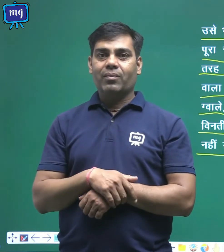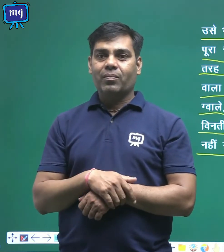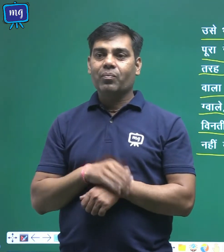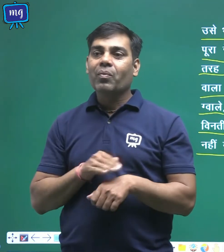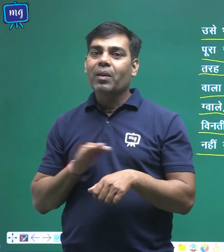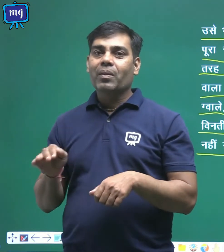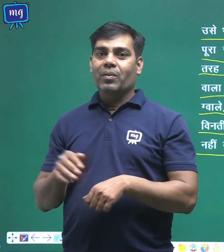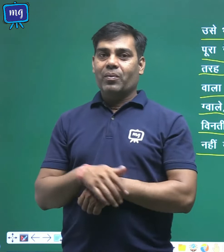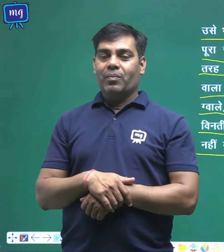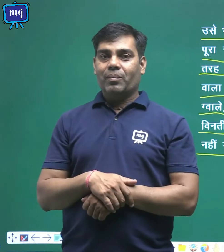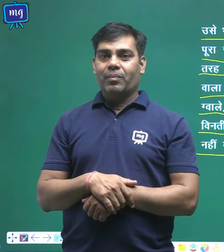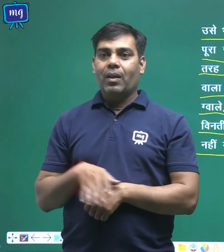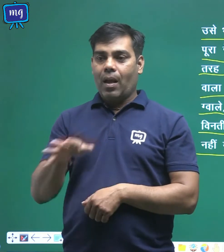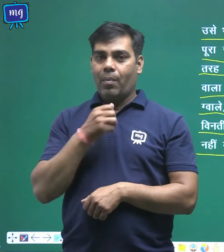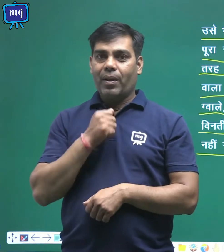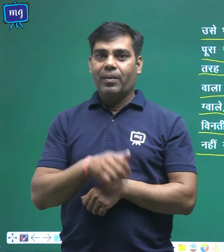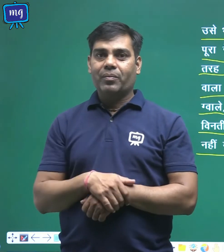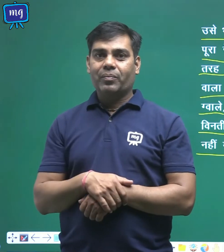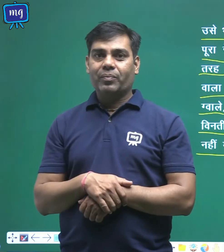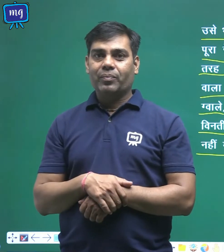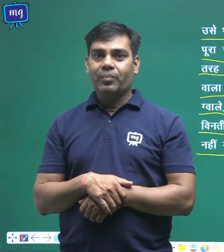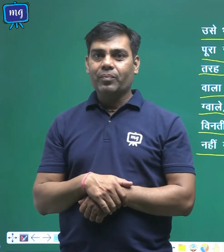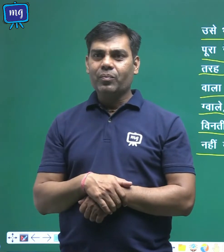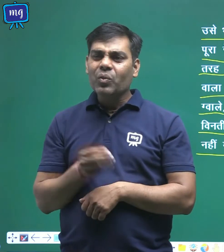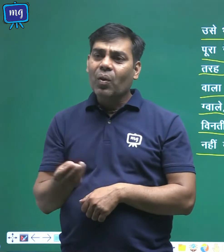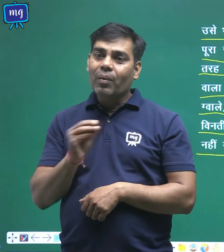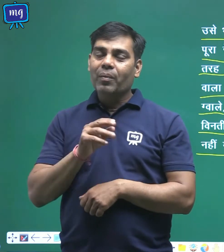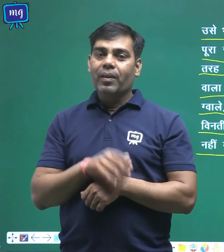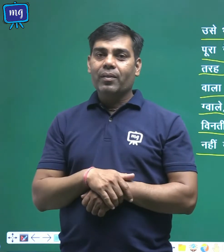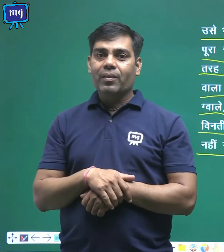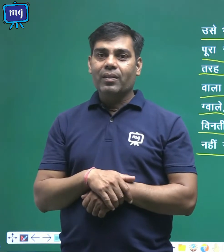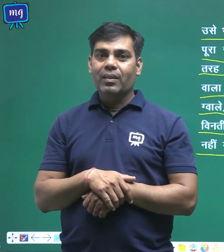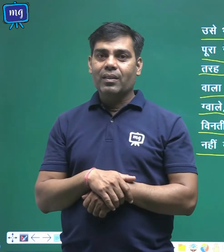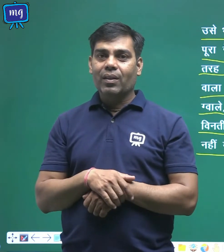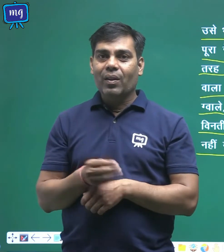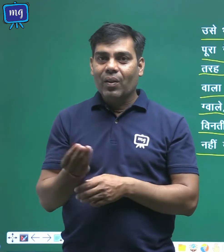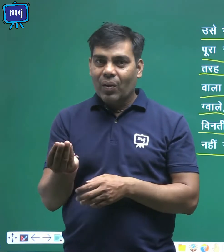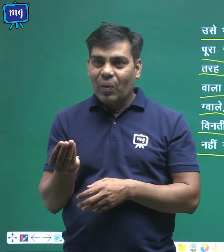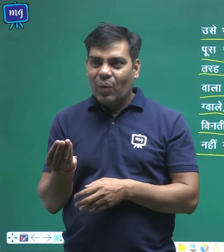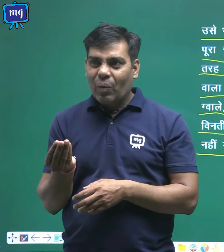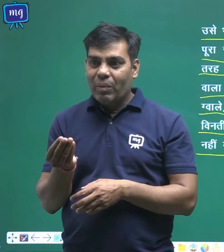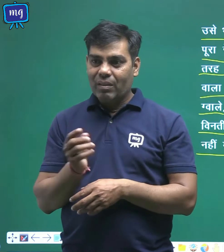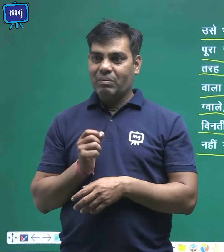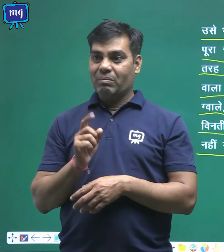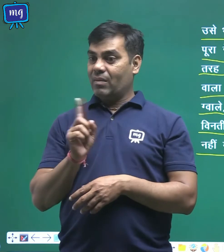प्यारे बच्चों, हमें कभी भी लोभी नहीं होना चाहिए।